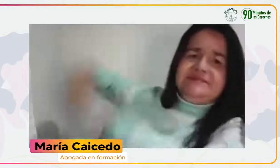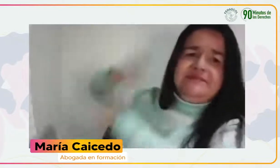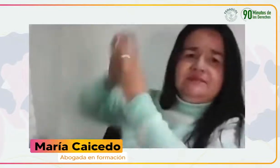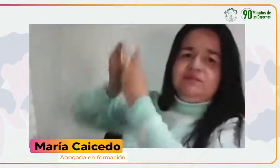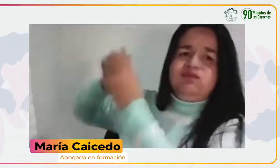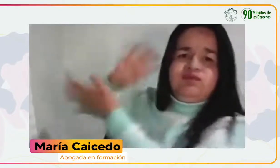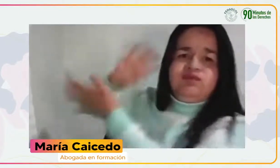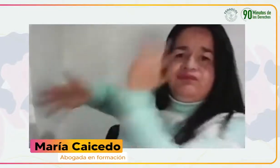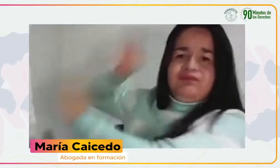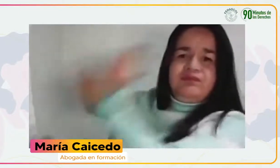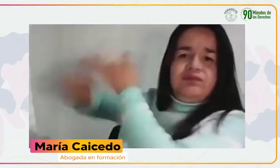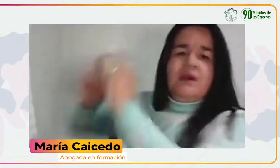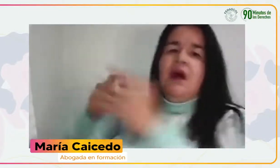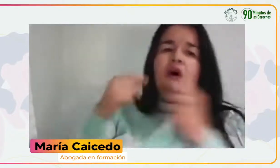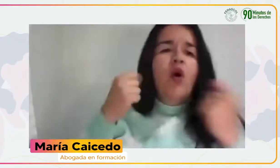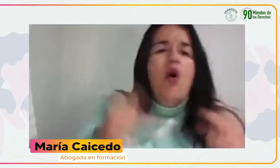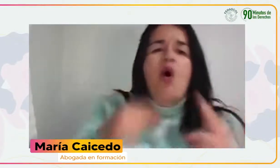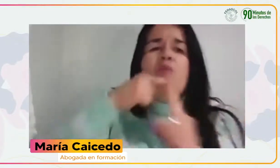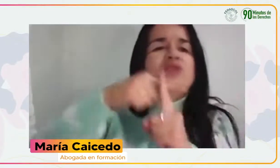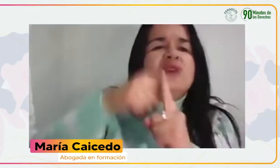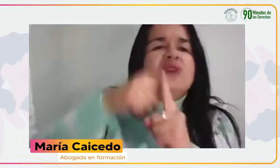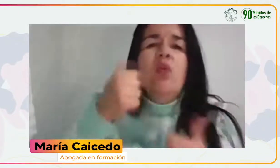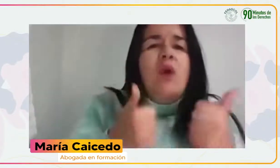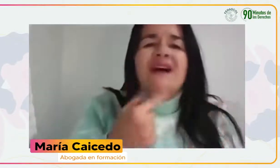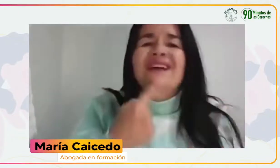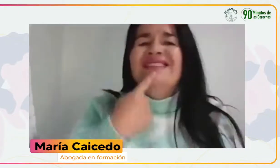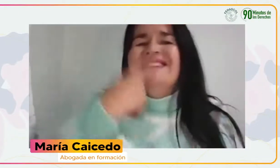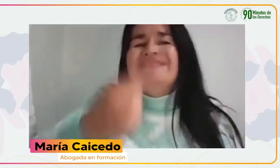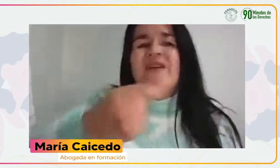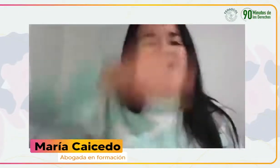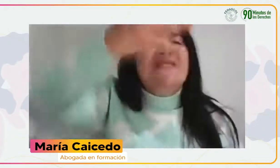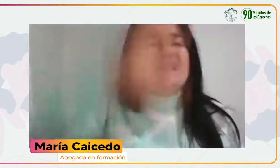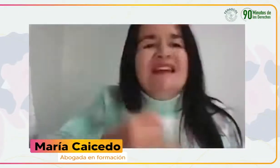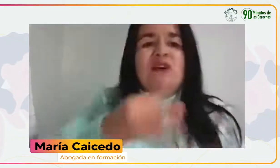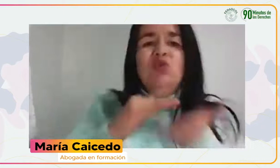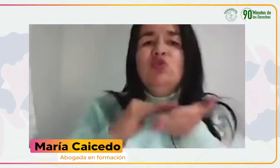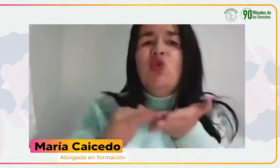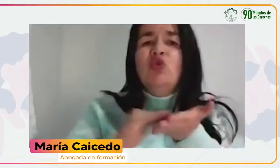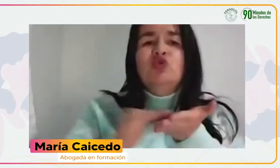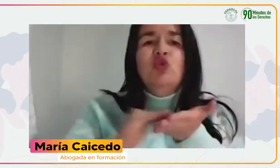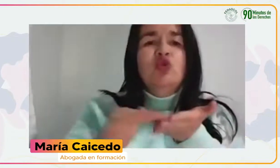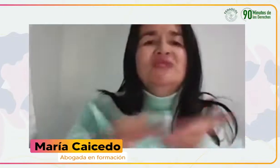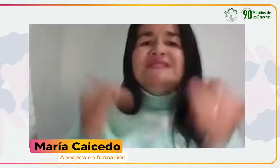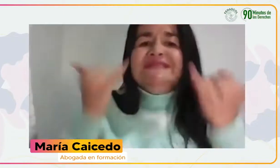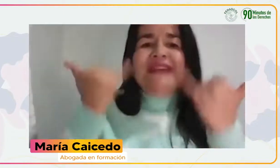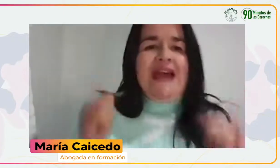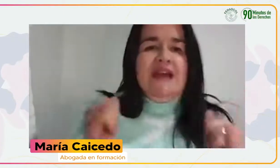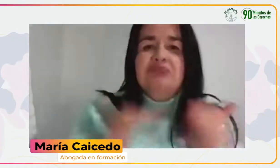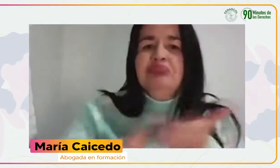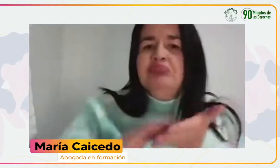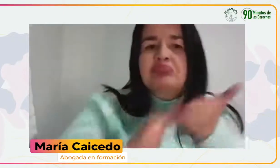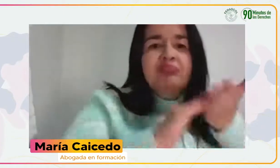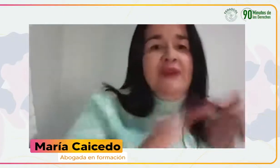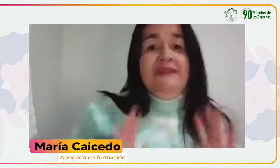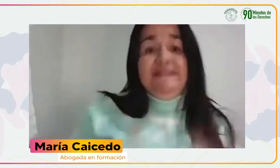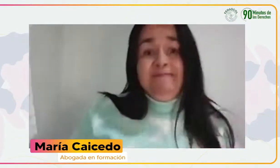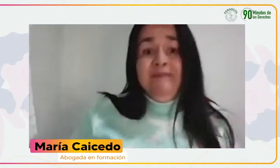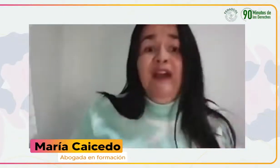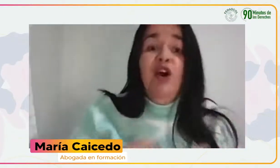mire que usted hizo esto. O sea, no, ya eliminemos esto y pensemos en positivo, cambiemos nuestro discurso de odio